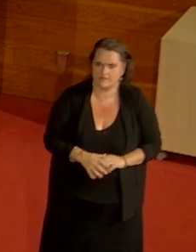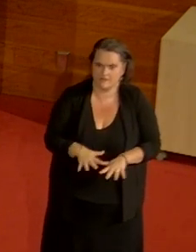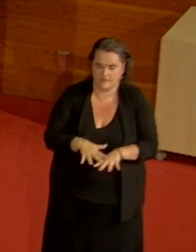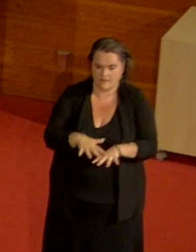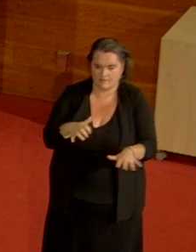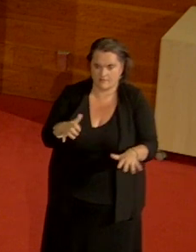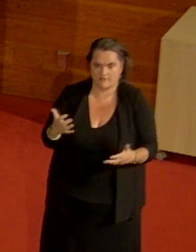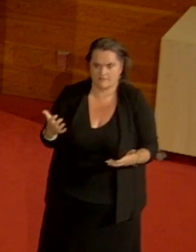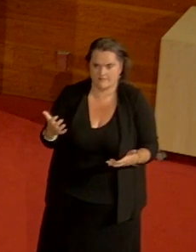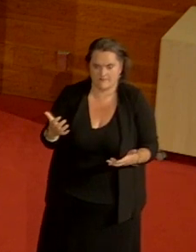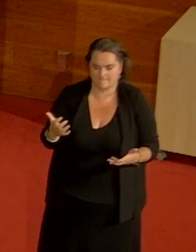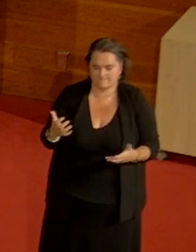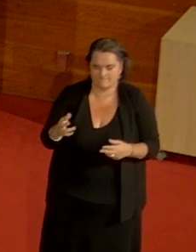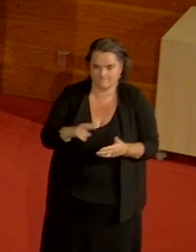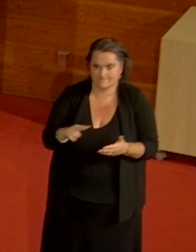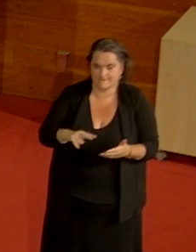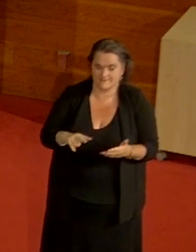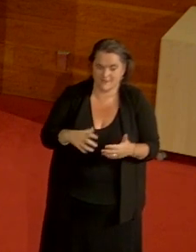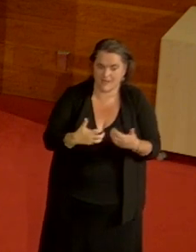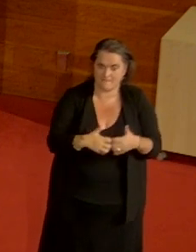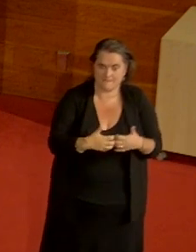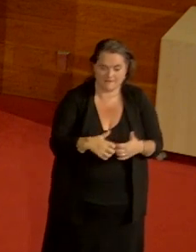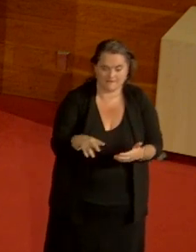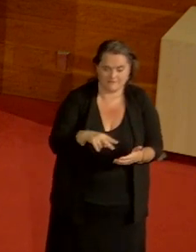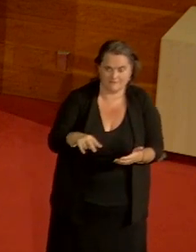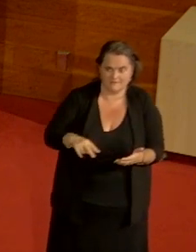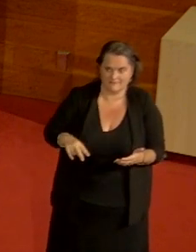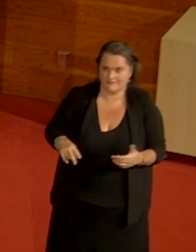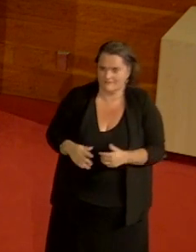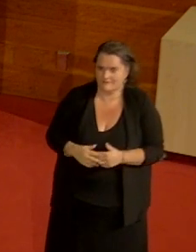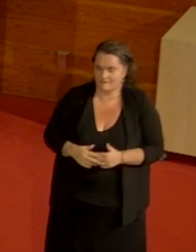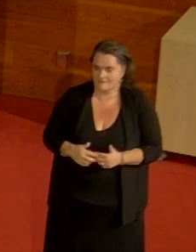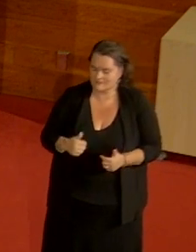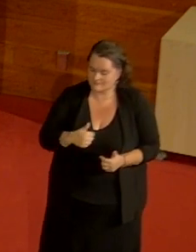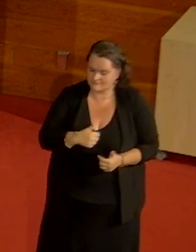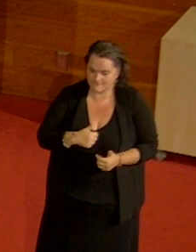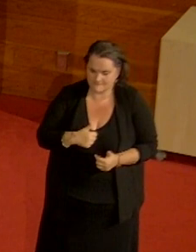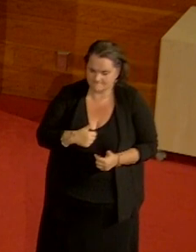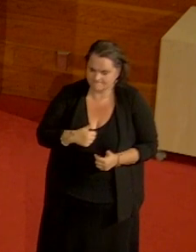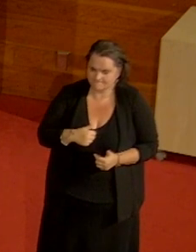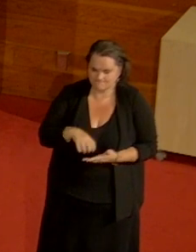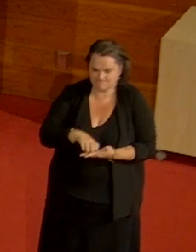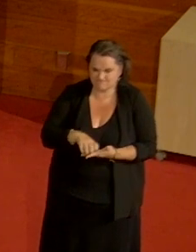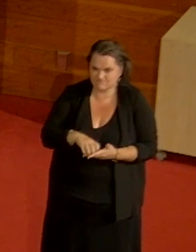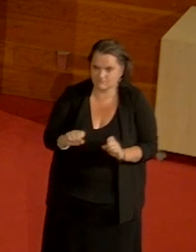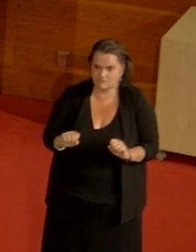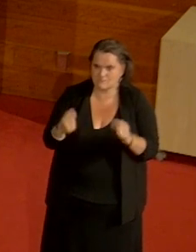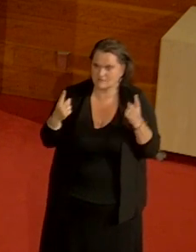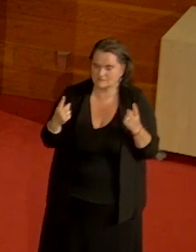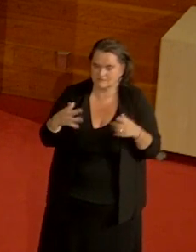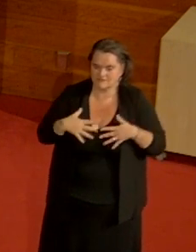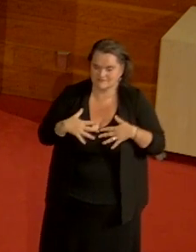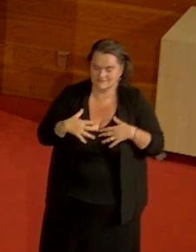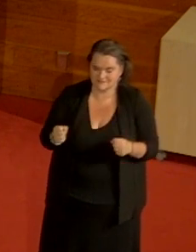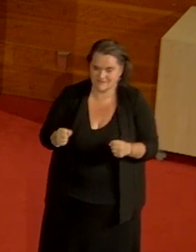leídas por máquinas tiene nuestra mayor inquietud y yo lo comparto contigo mi mayor inquietud es justamente esta que la salud